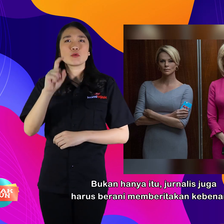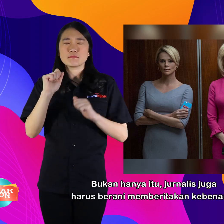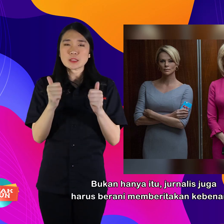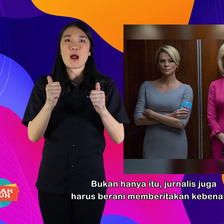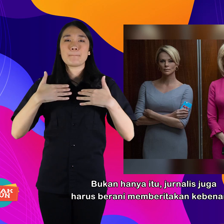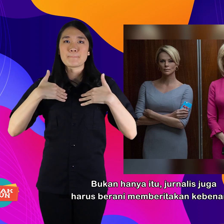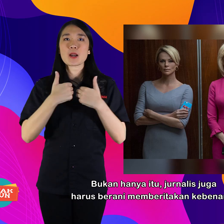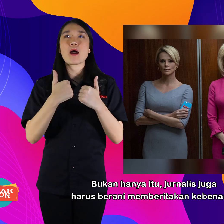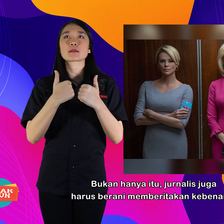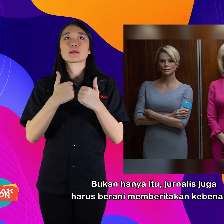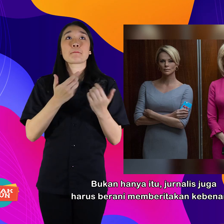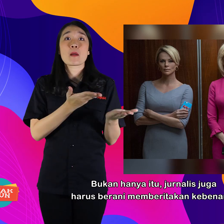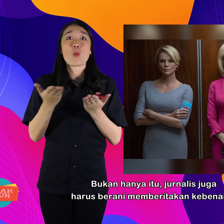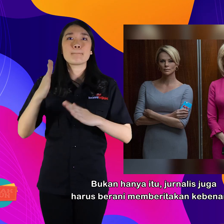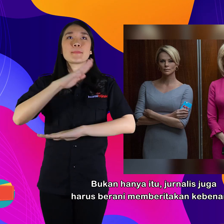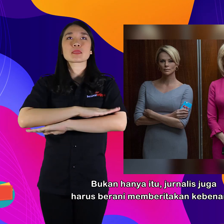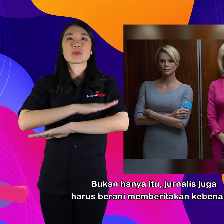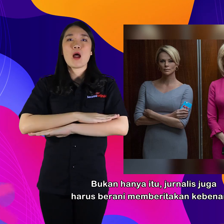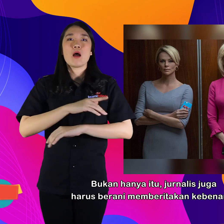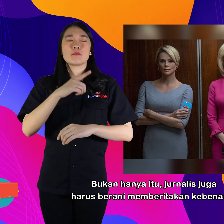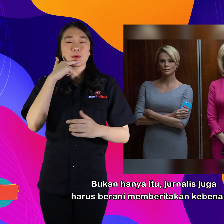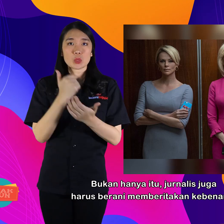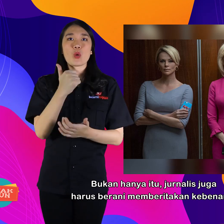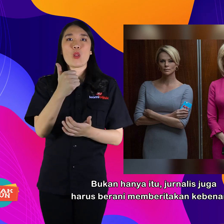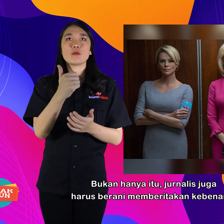Bukan hanya itu, jurnalis juga harus berani memberitakan kebenaran.